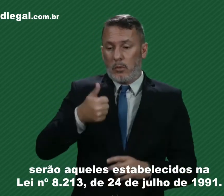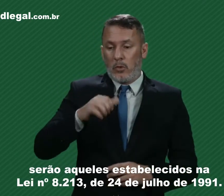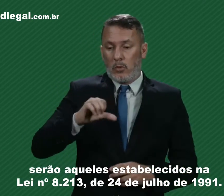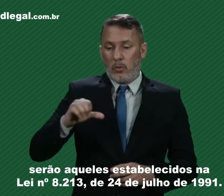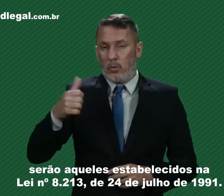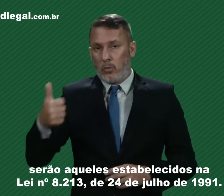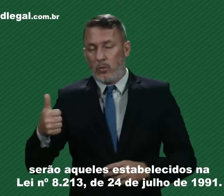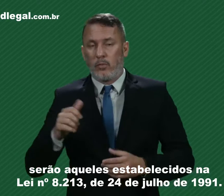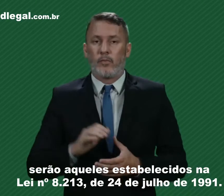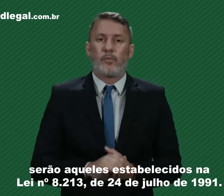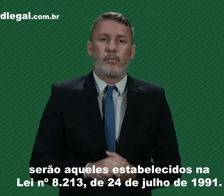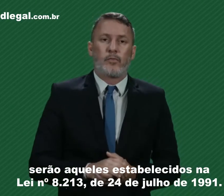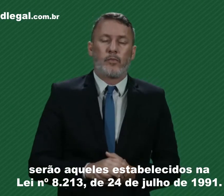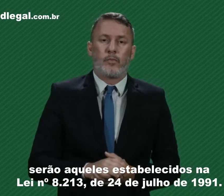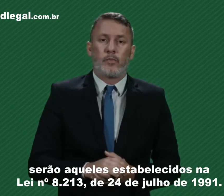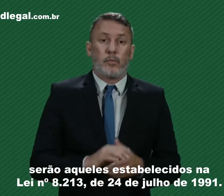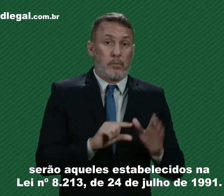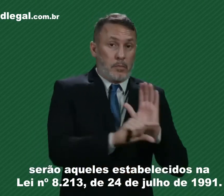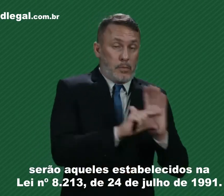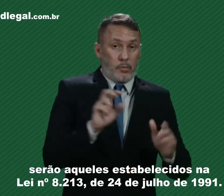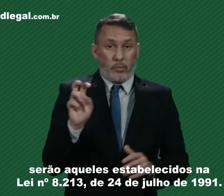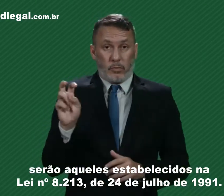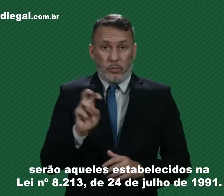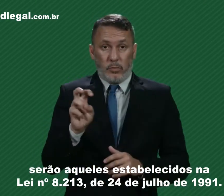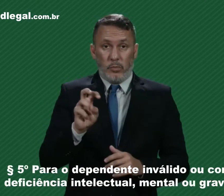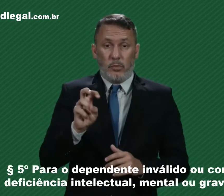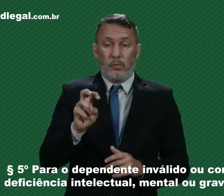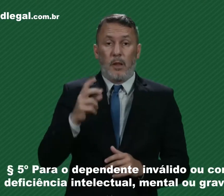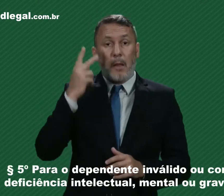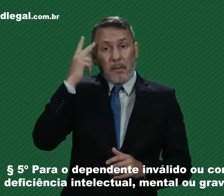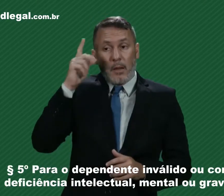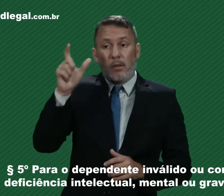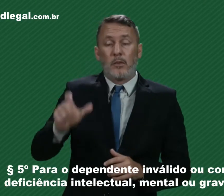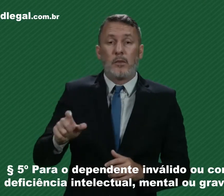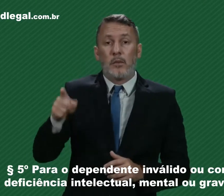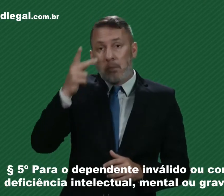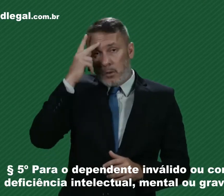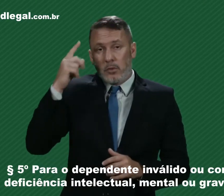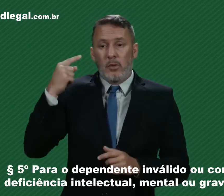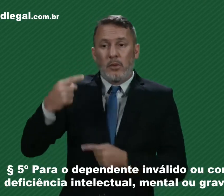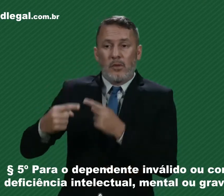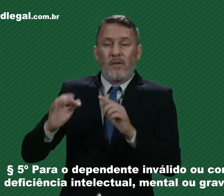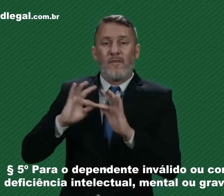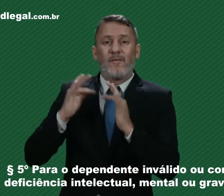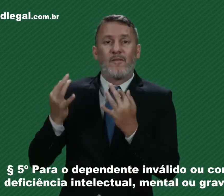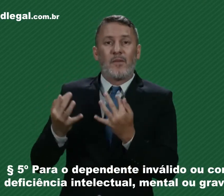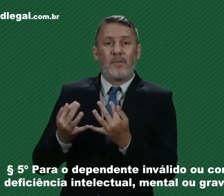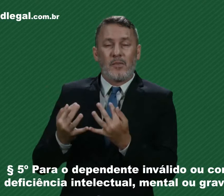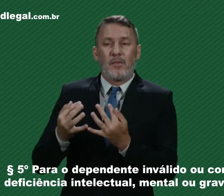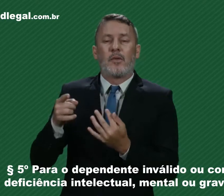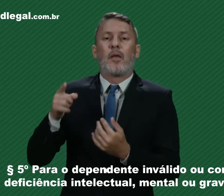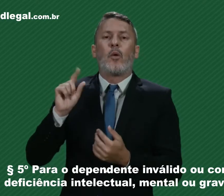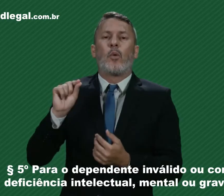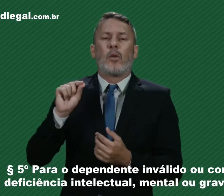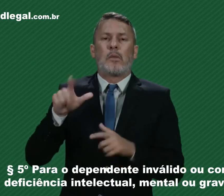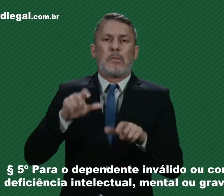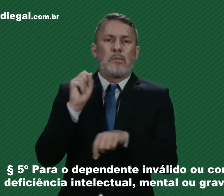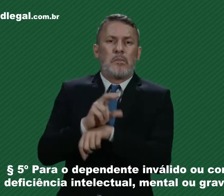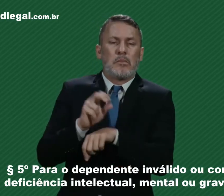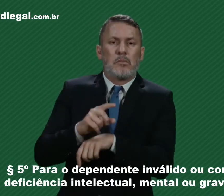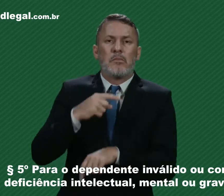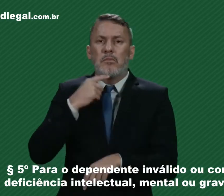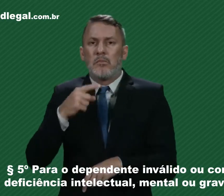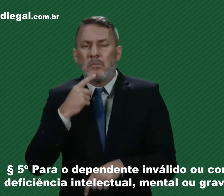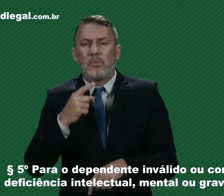8.213, de 24 de julho de 1991. Parágrafo 5º. Para o dependente inválido ou com